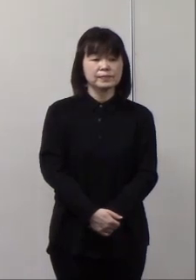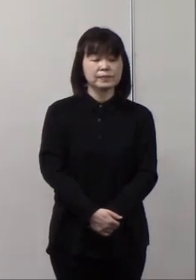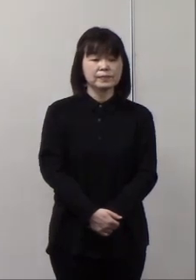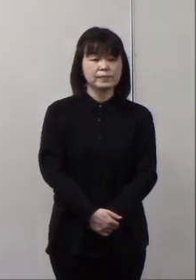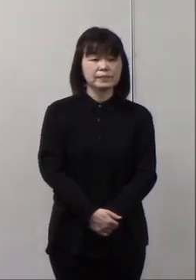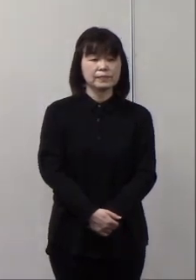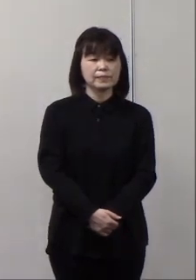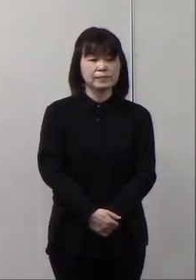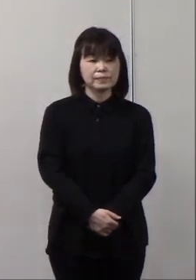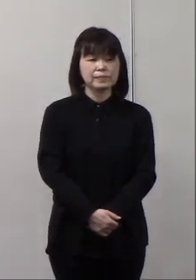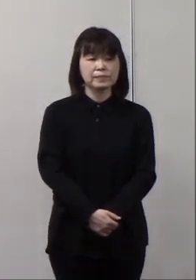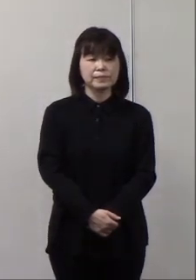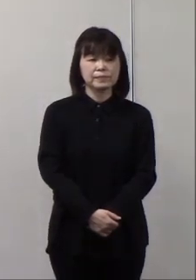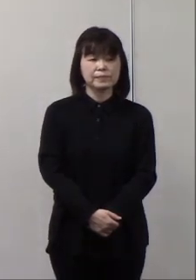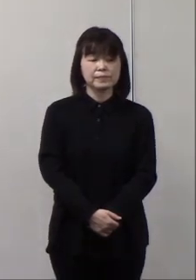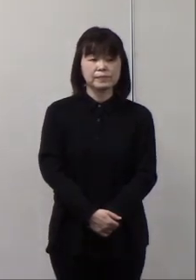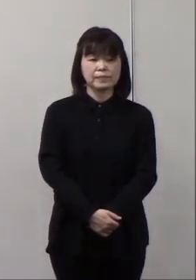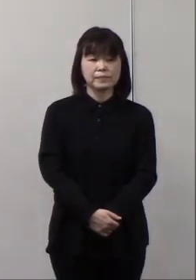まあ、